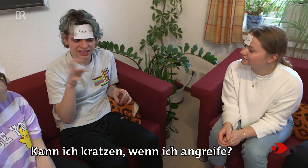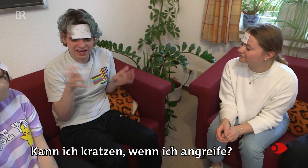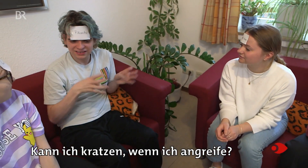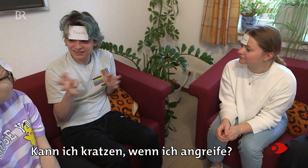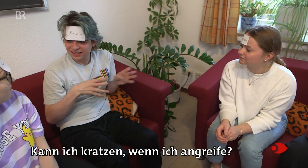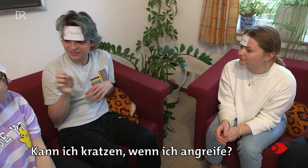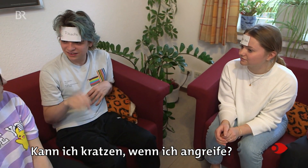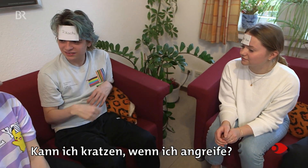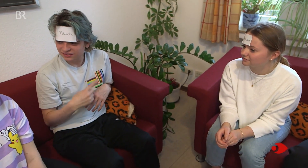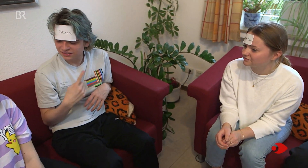ich angreife?